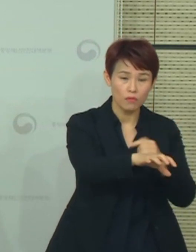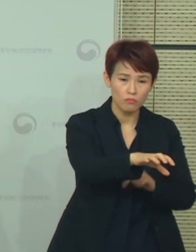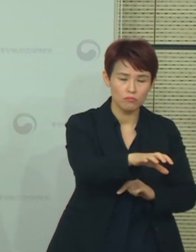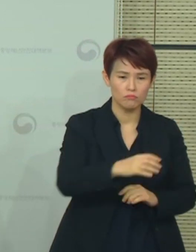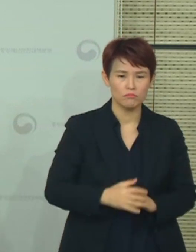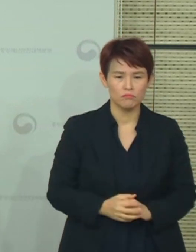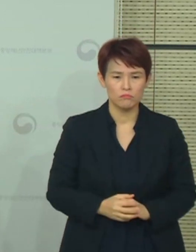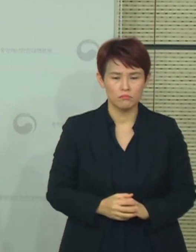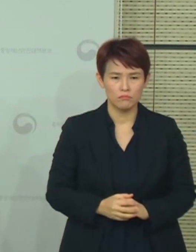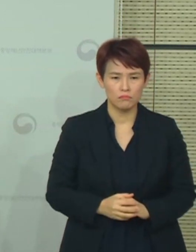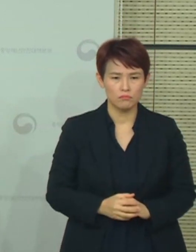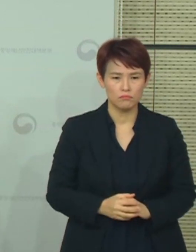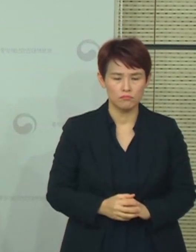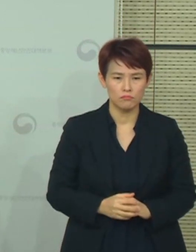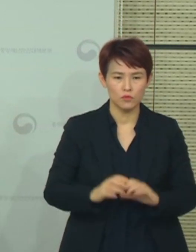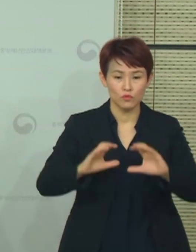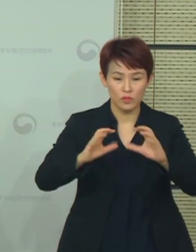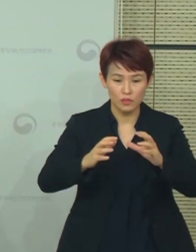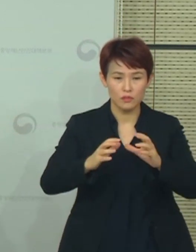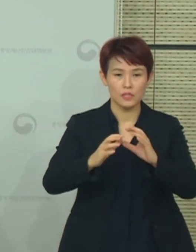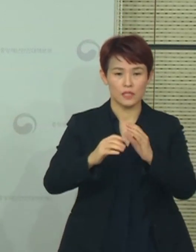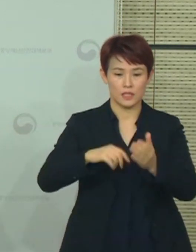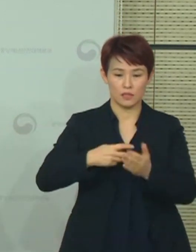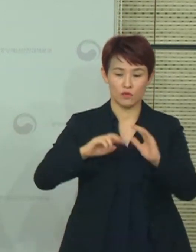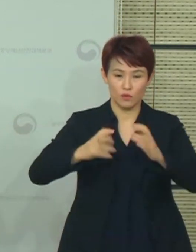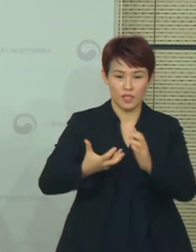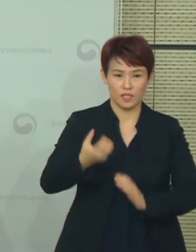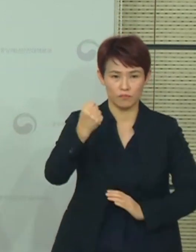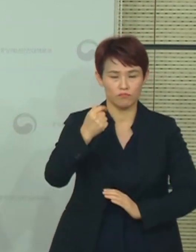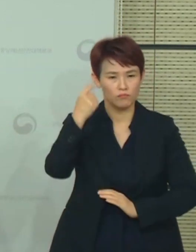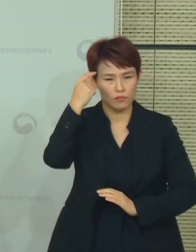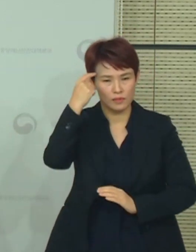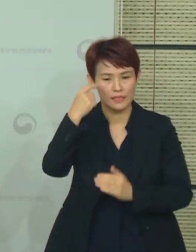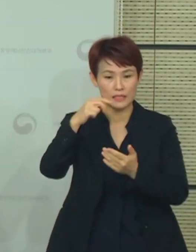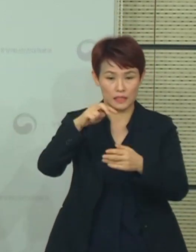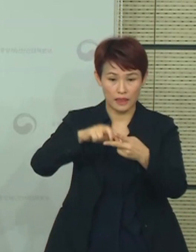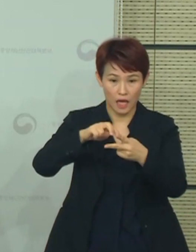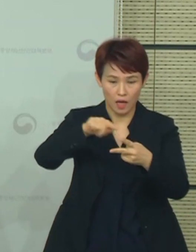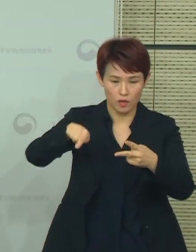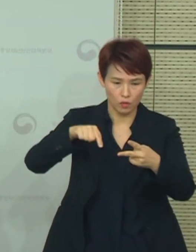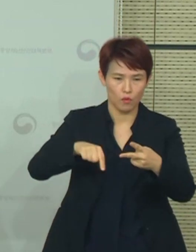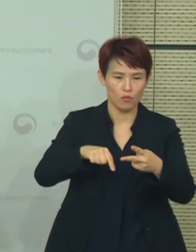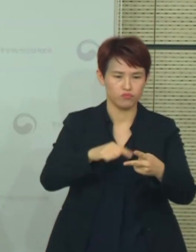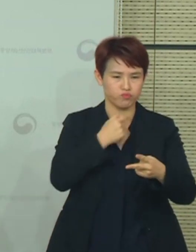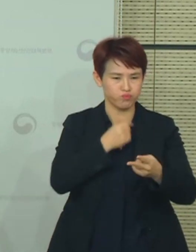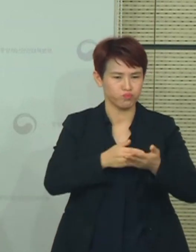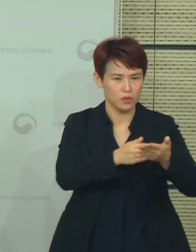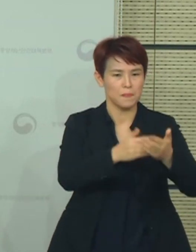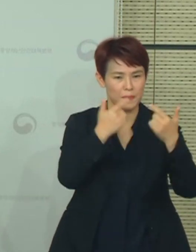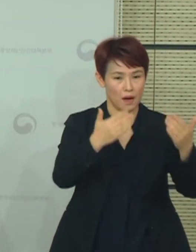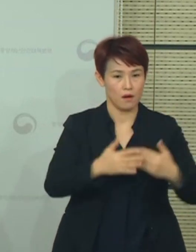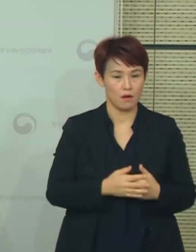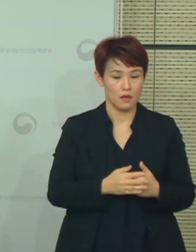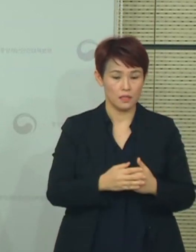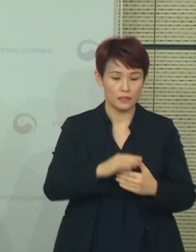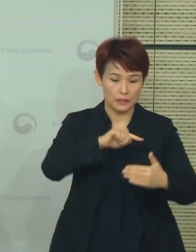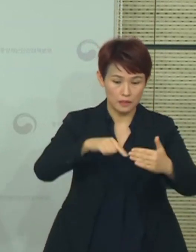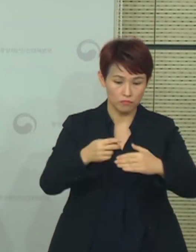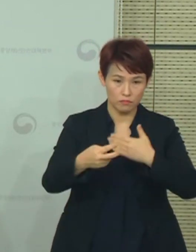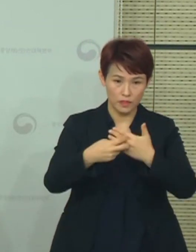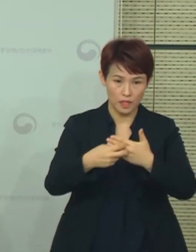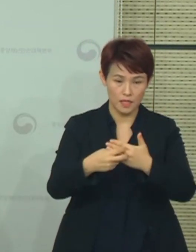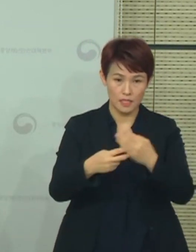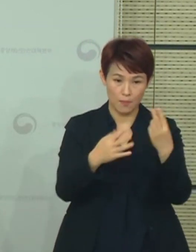국립정신센터에서는 요구사항이 확실하더라고요. 자기들이 이제 23일부터 병실을 비워놨다. 내과 의사 3명만 확보가 되면 전원 시킬 수